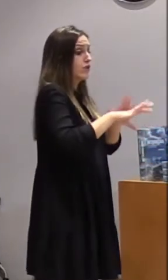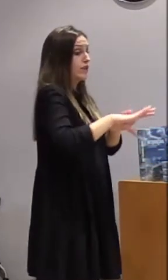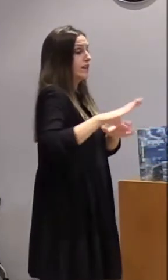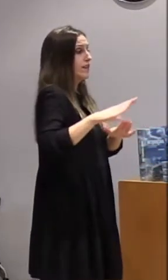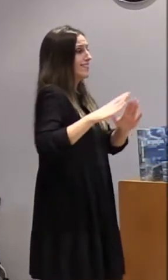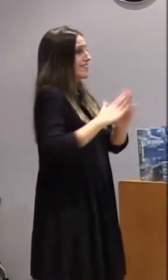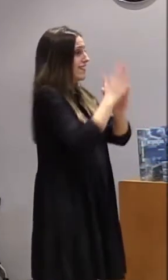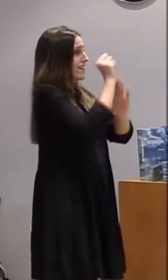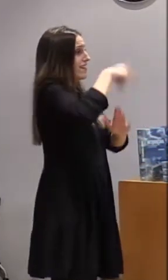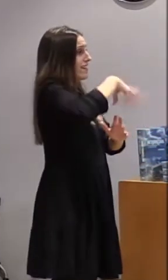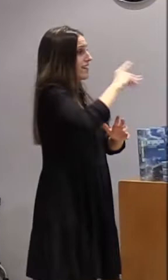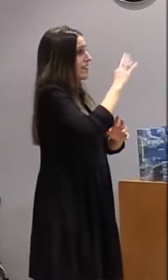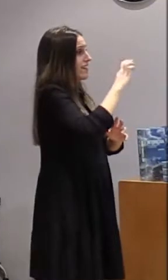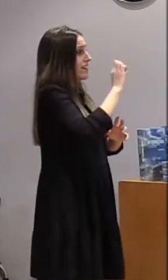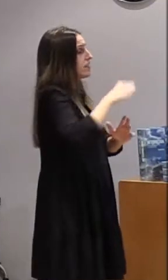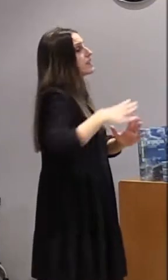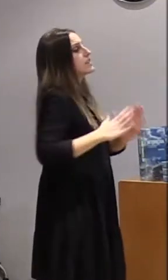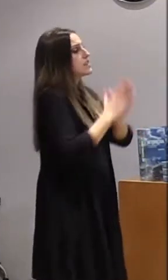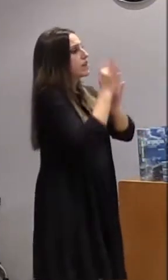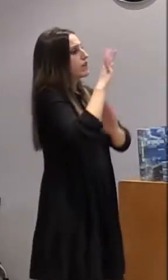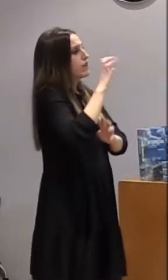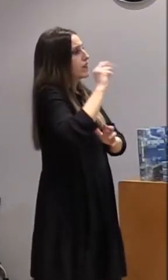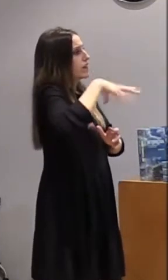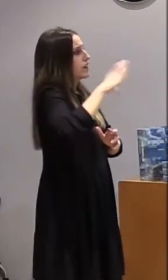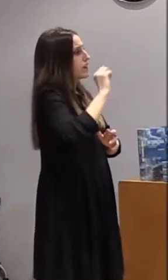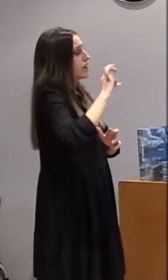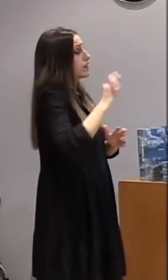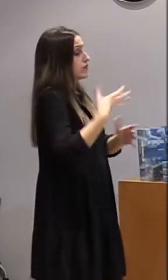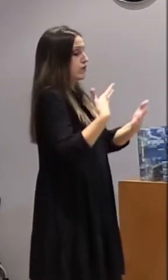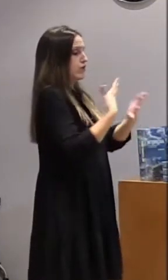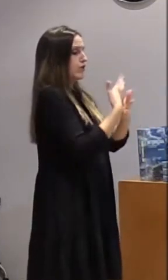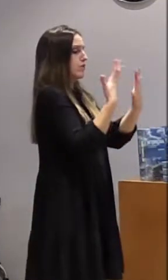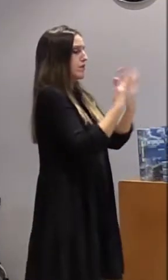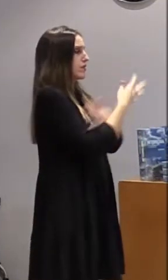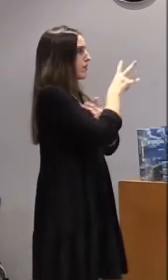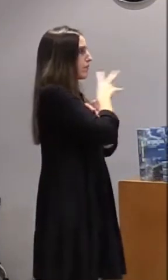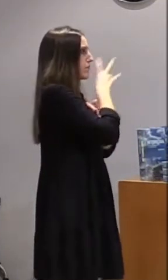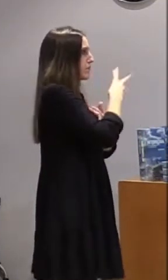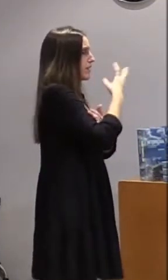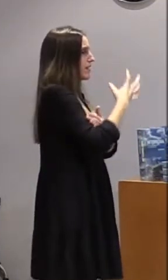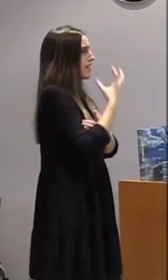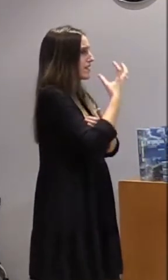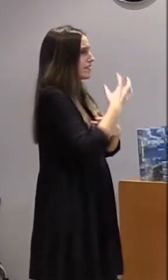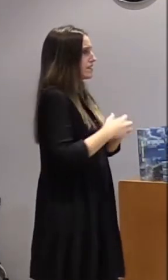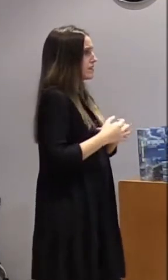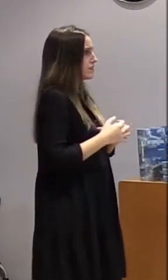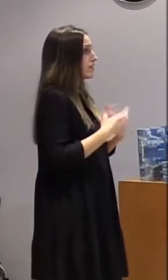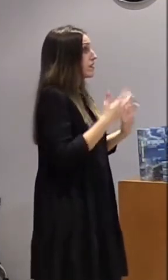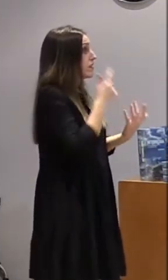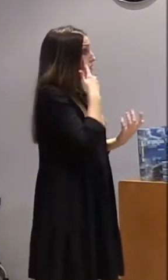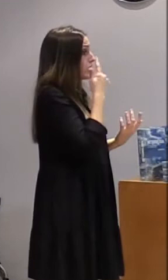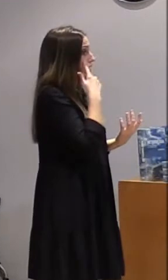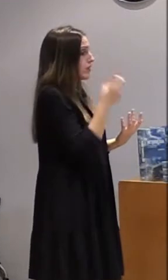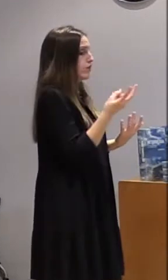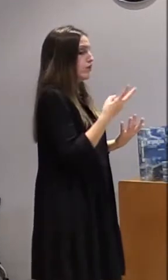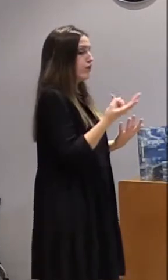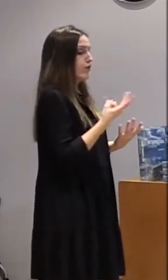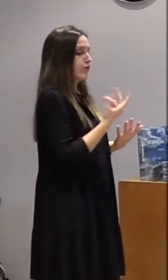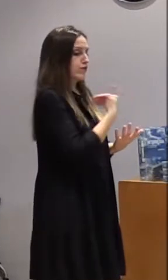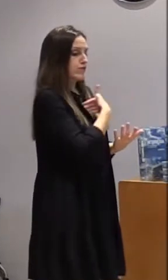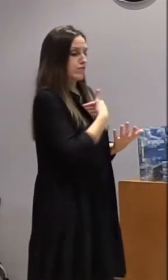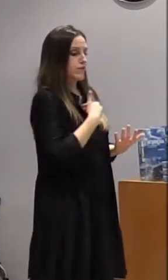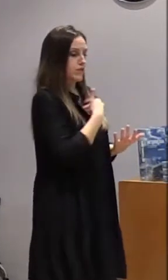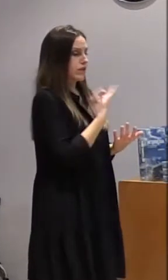San Francisco, que es esa combinación del verde y el gris. Fijaros que que en el caso de los dos personajes usa